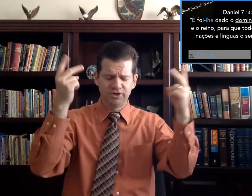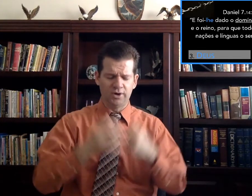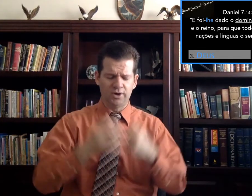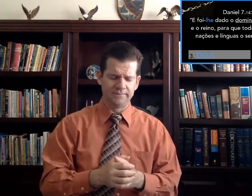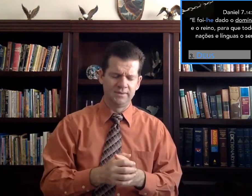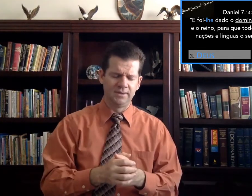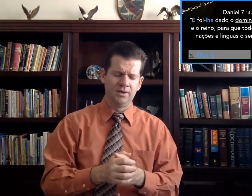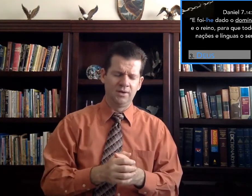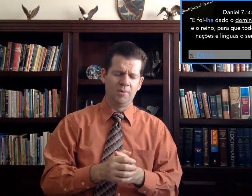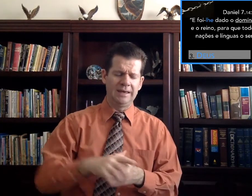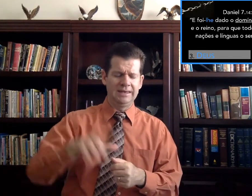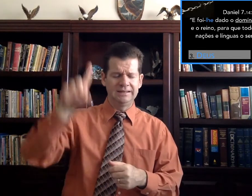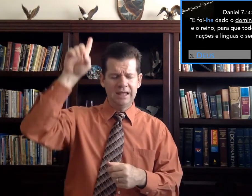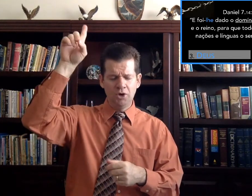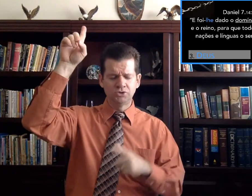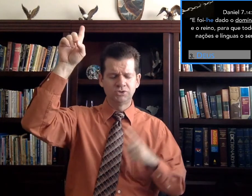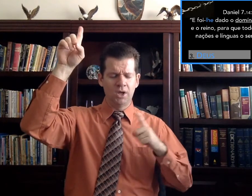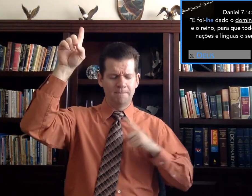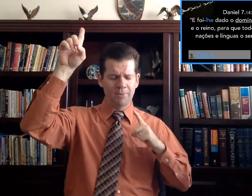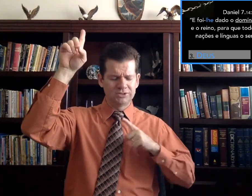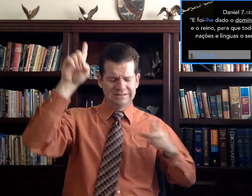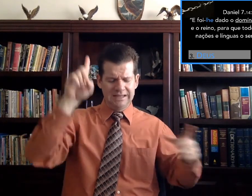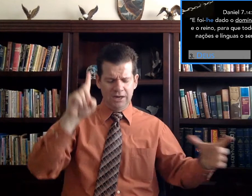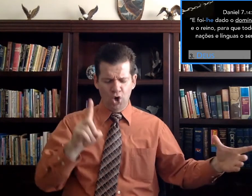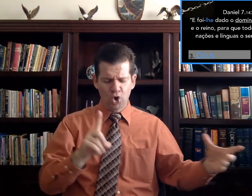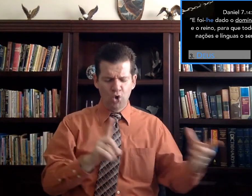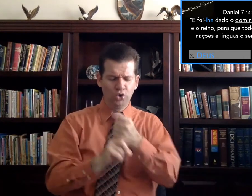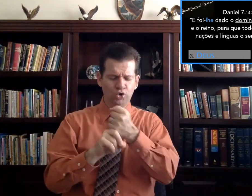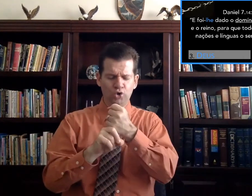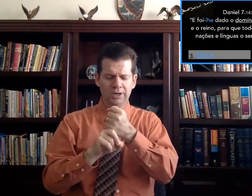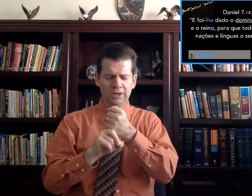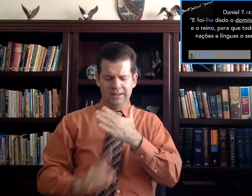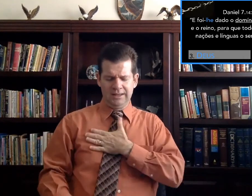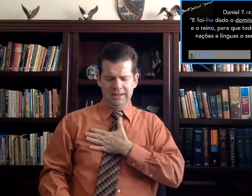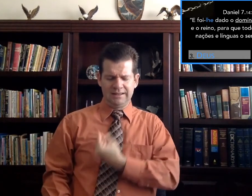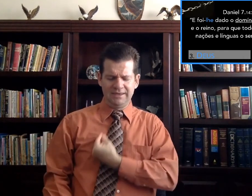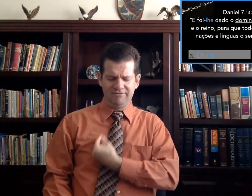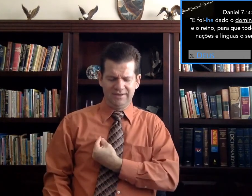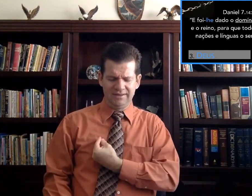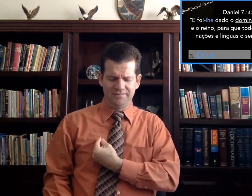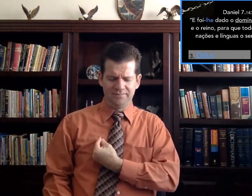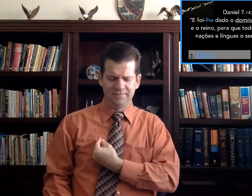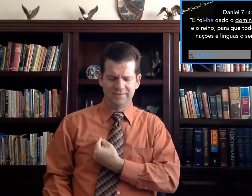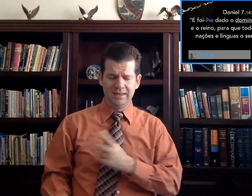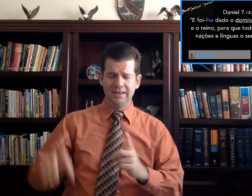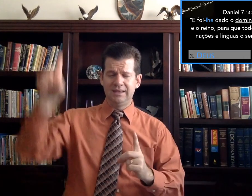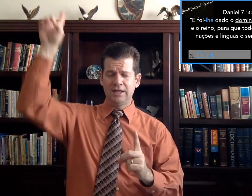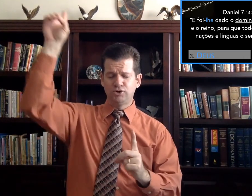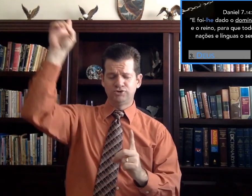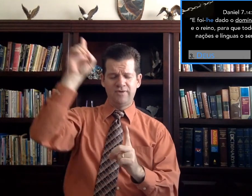vitória. Ó Pai, que Deus possa ter controle da minha vida. Que Deus